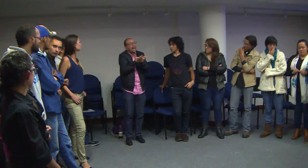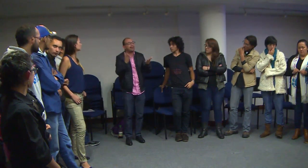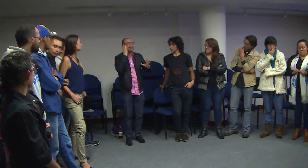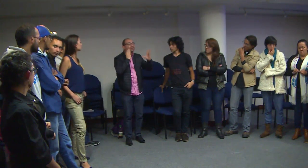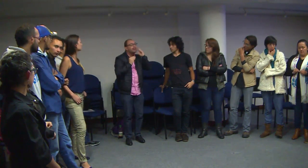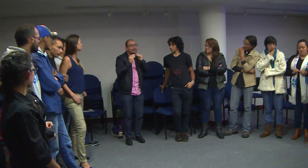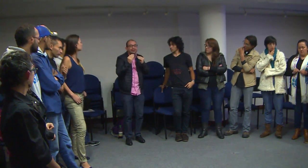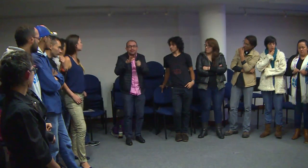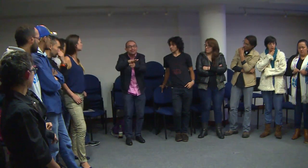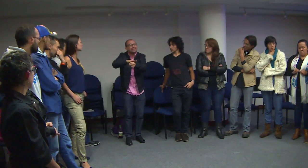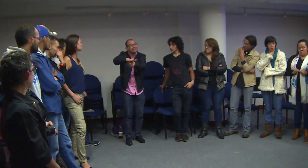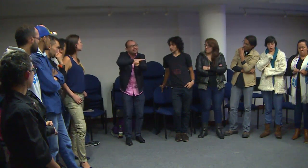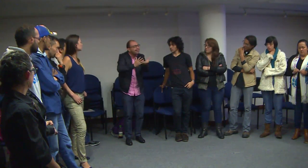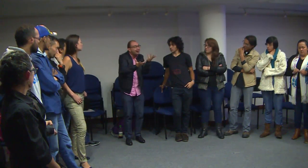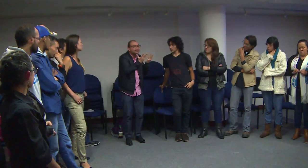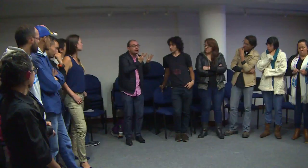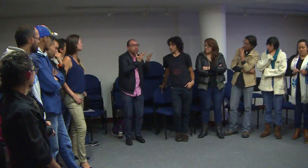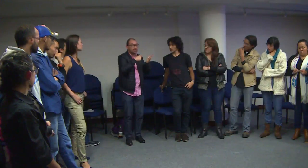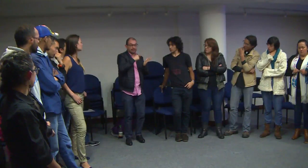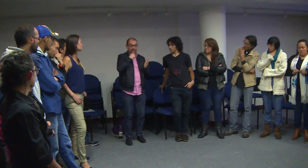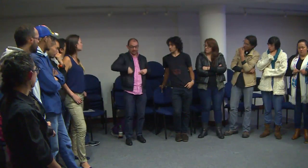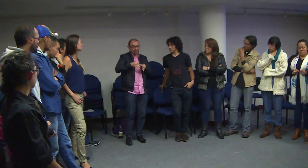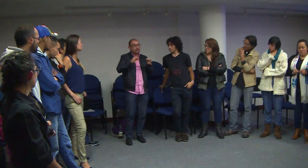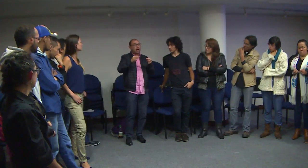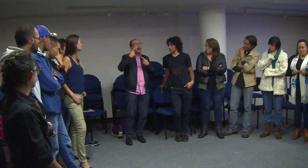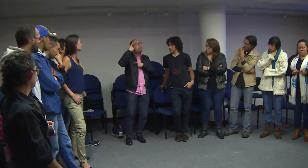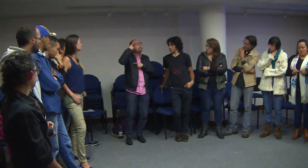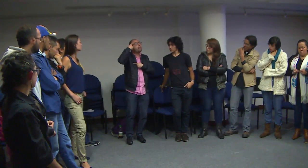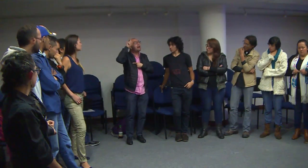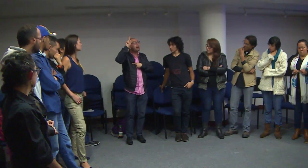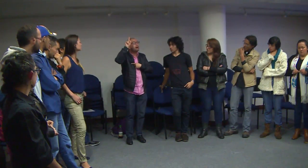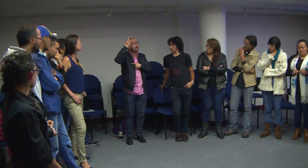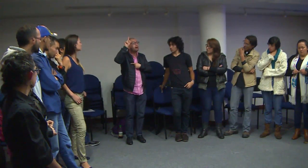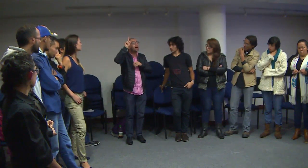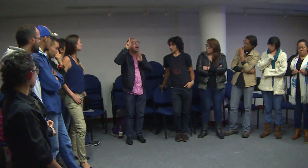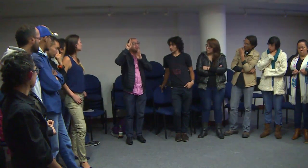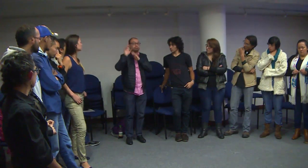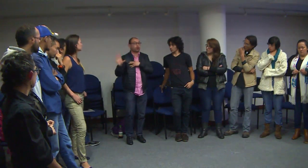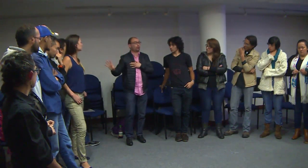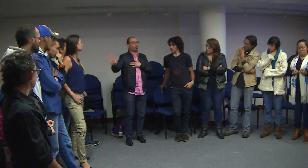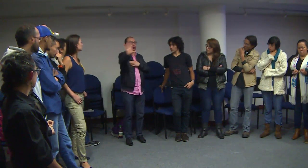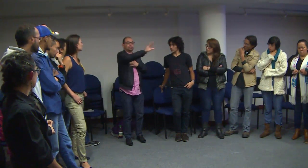formal, para aprender diferentes situaciones,